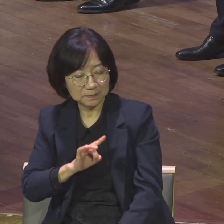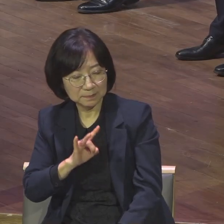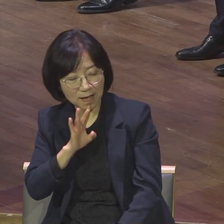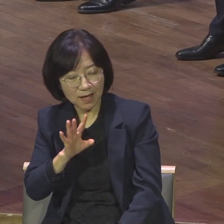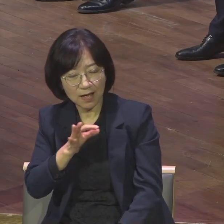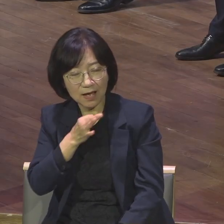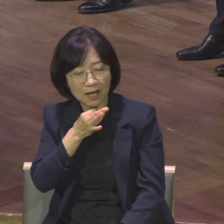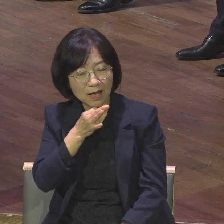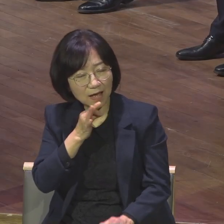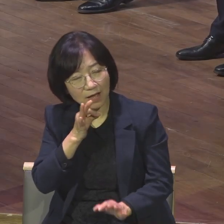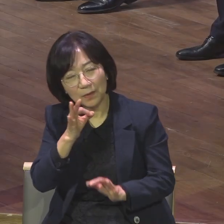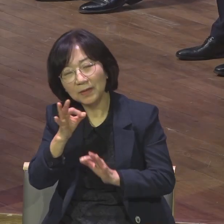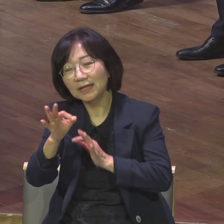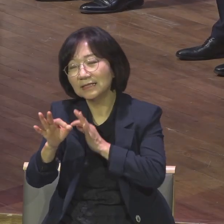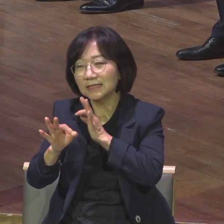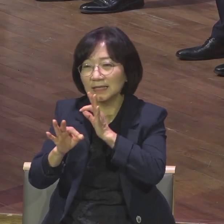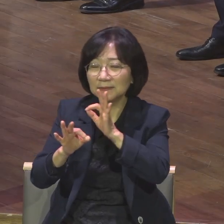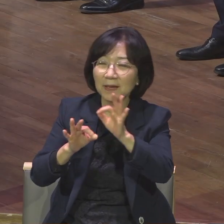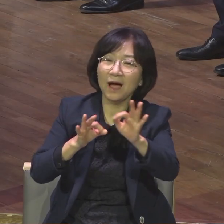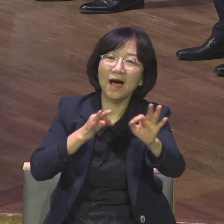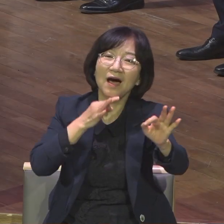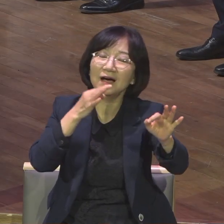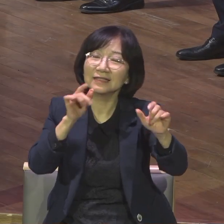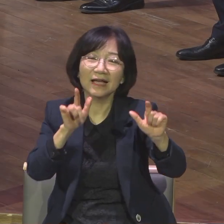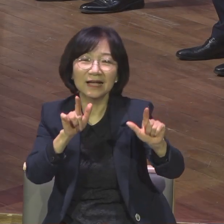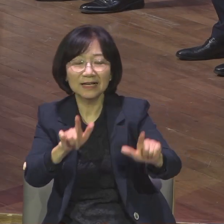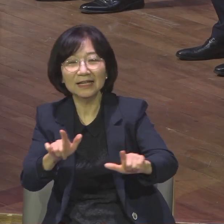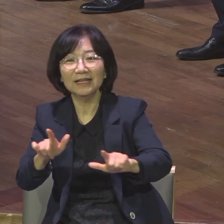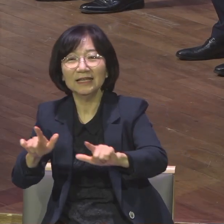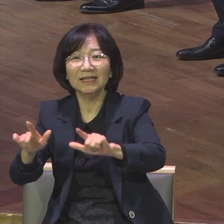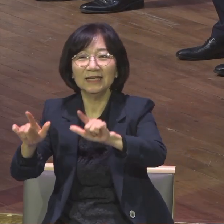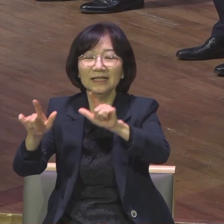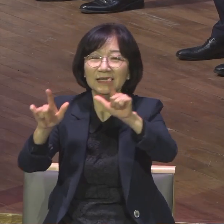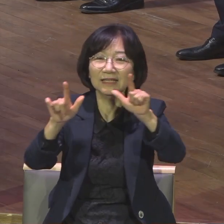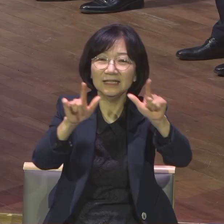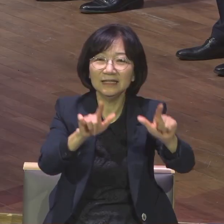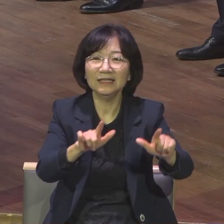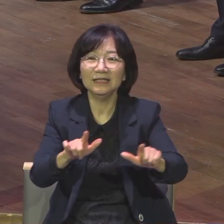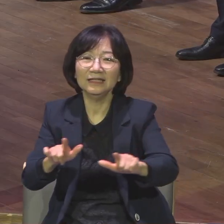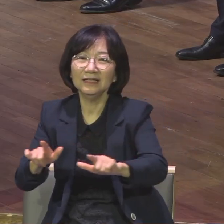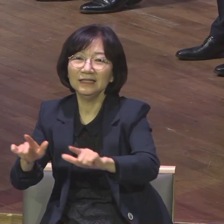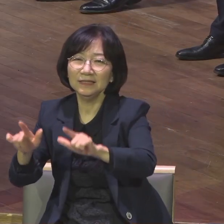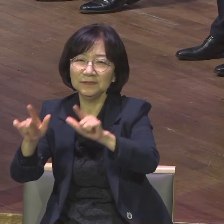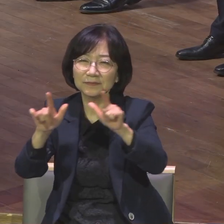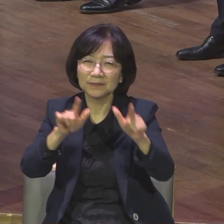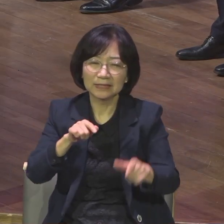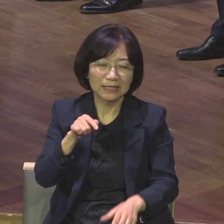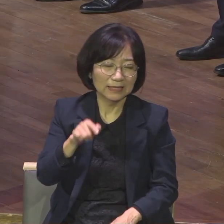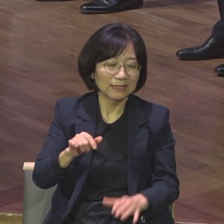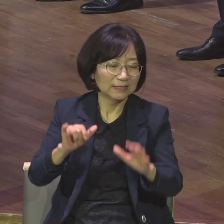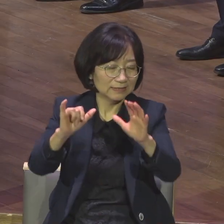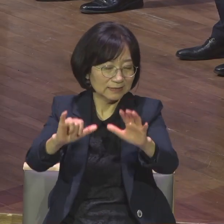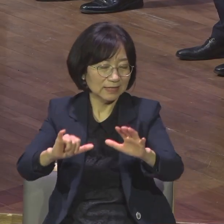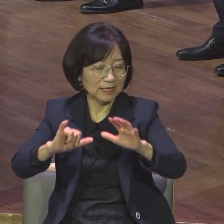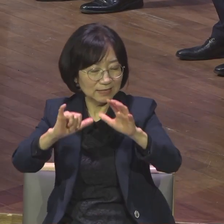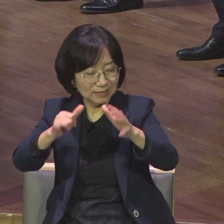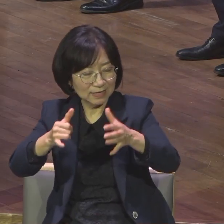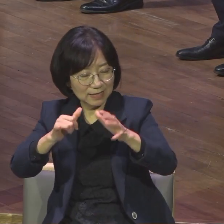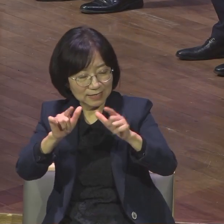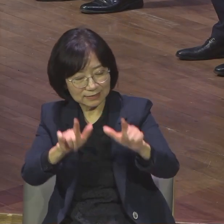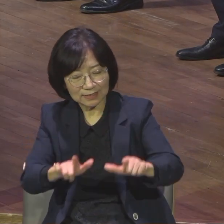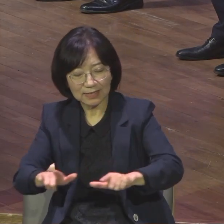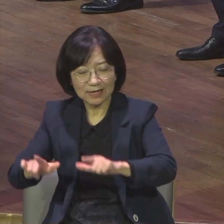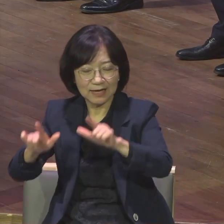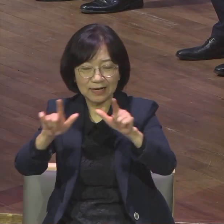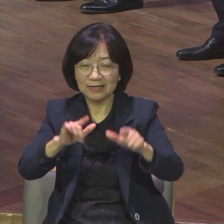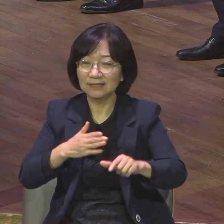이름만 외치 이 땅에 사는 내 소망 이 땅에 사는